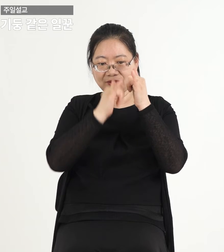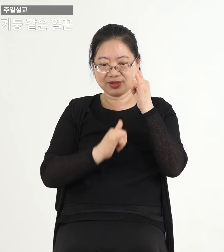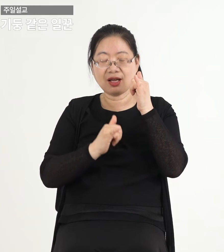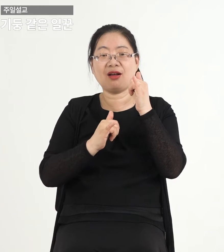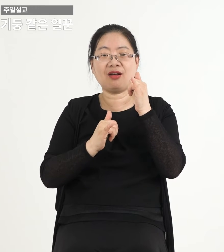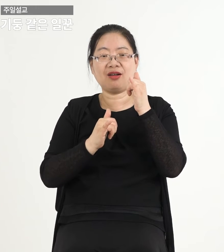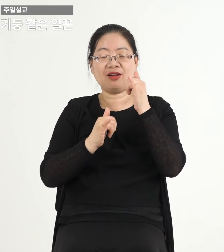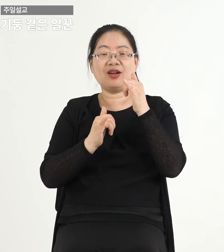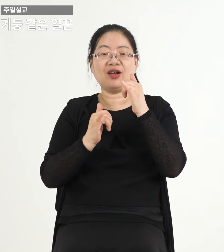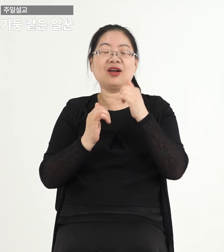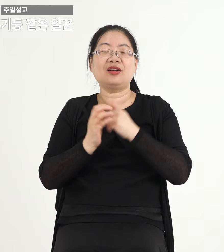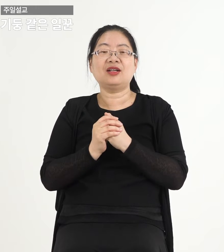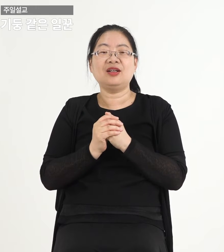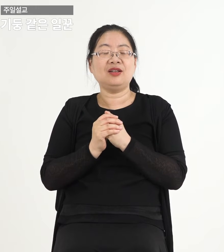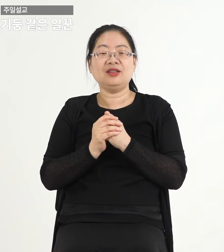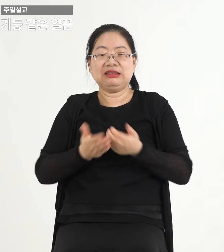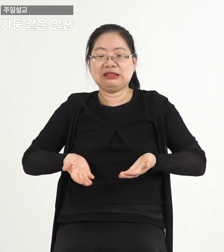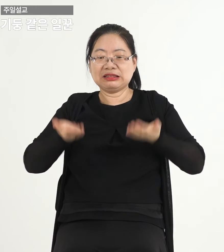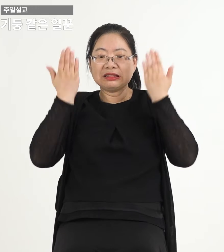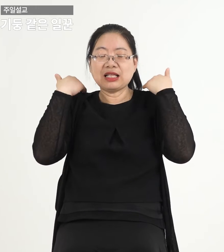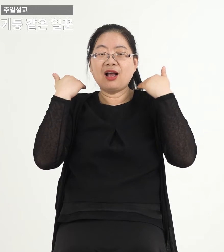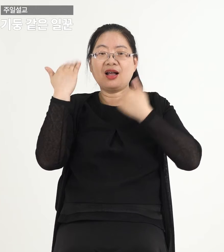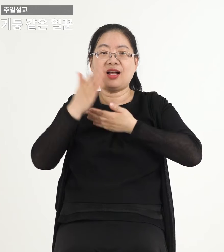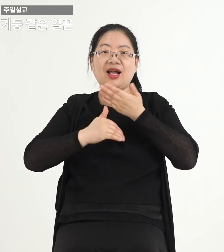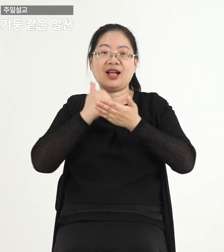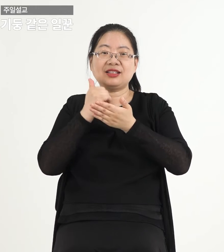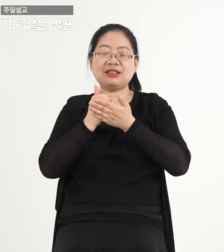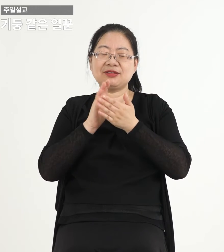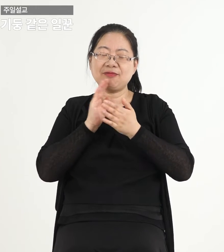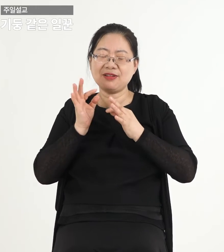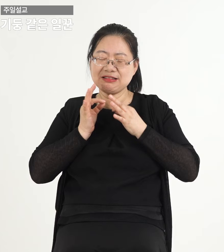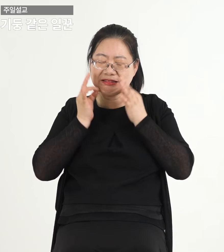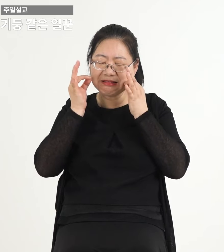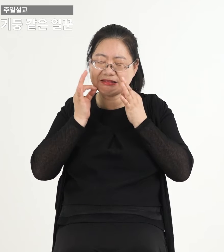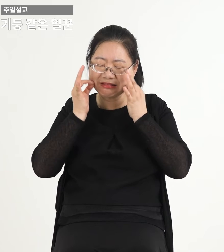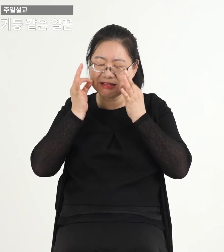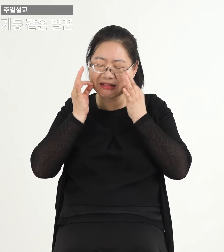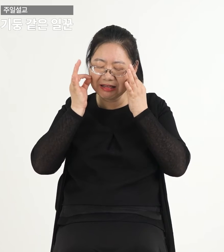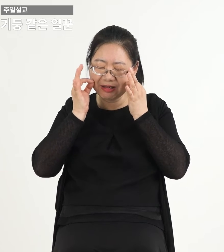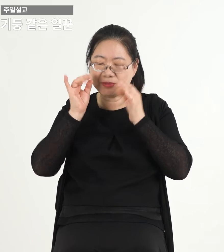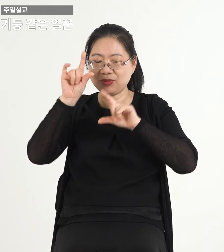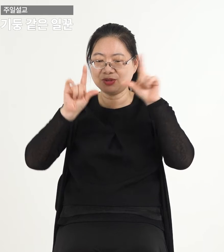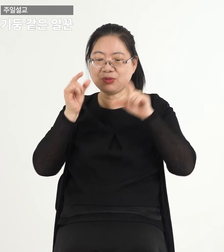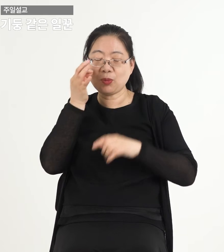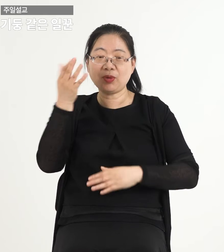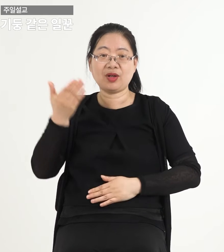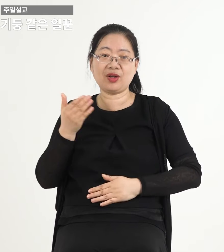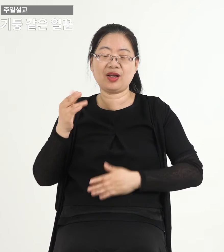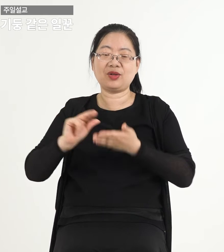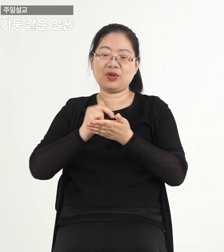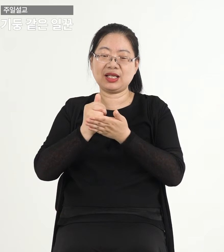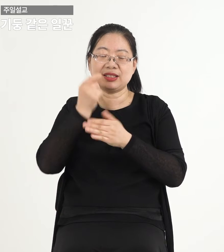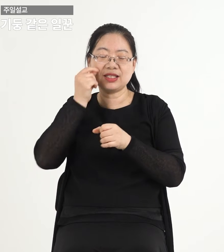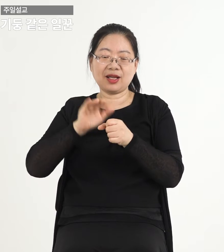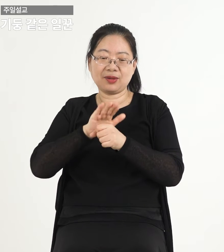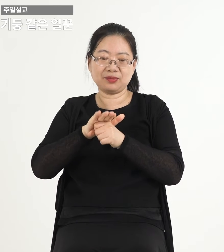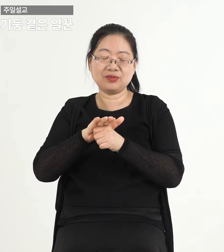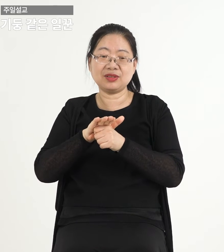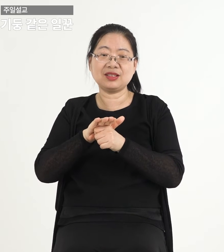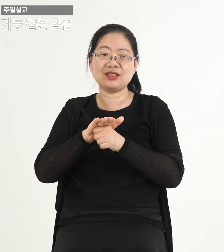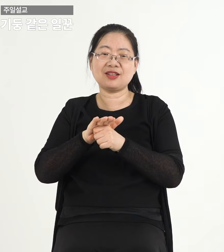언덕을 넘어서 하나님의 성실로 나타나잖아요. 여호와의 자비와